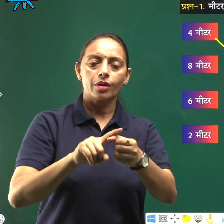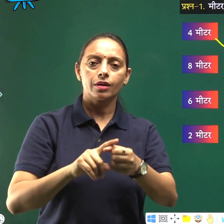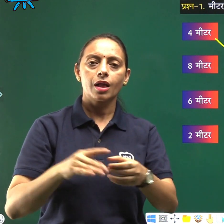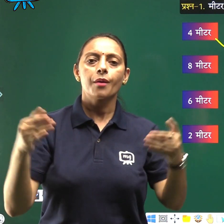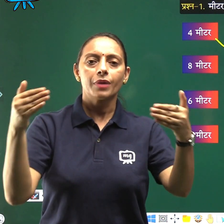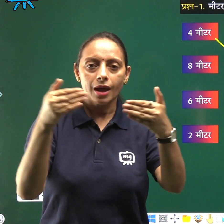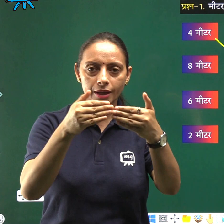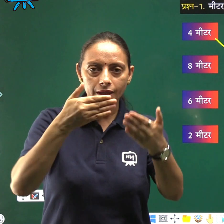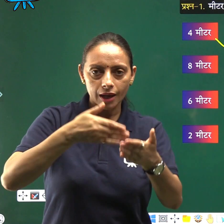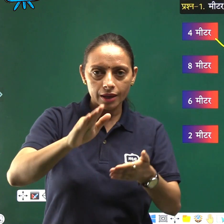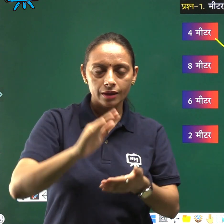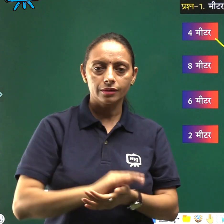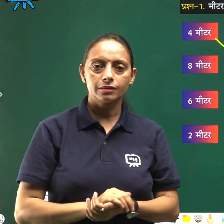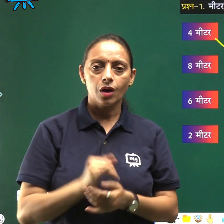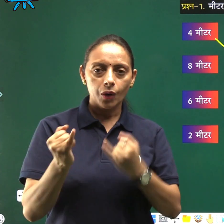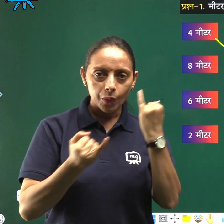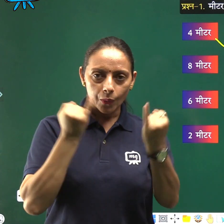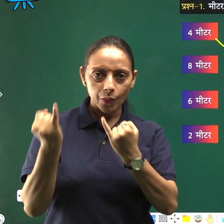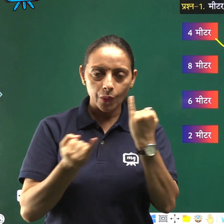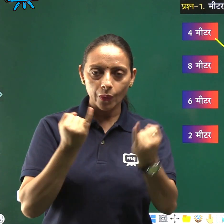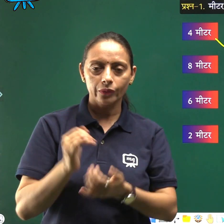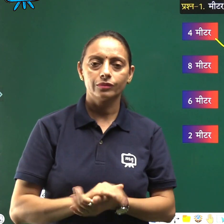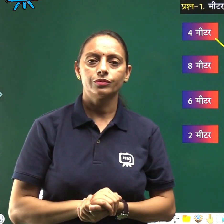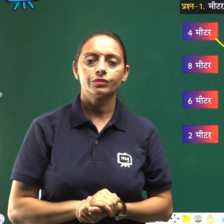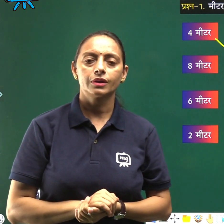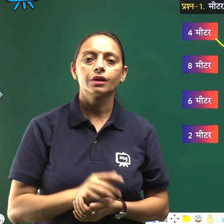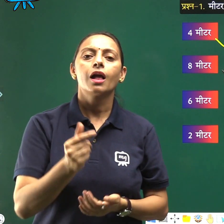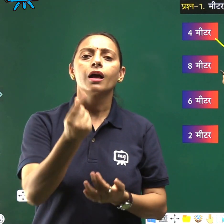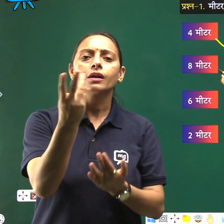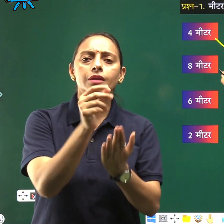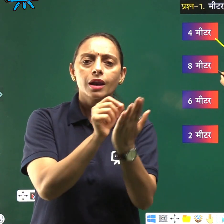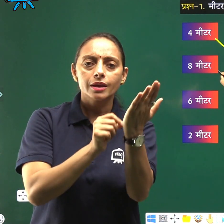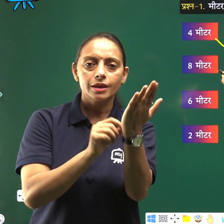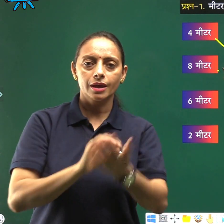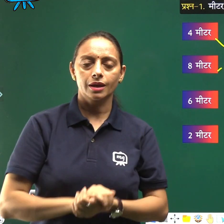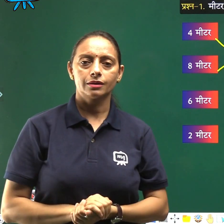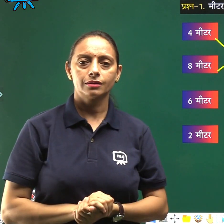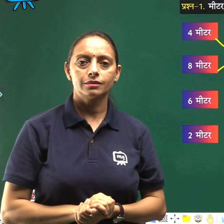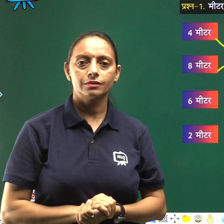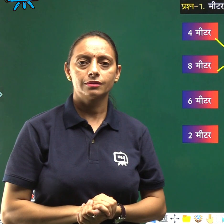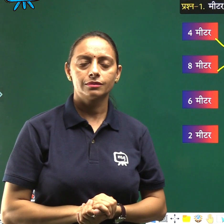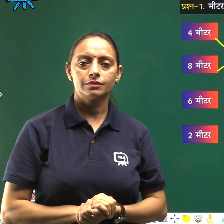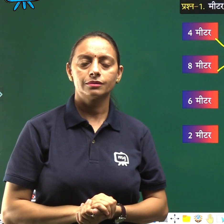मिलाने के लिए ढूंढो बच्चों, कितना लिखेंगे?